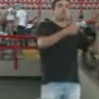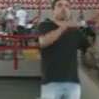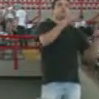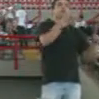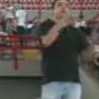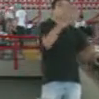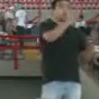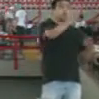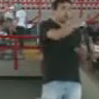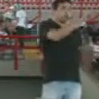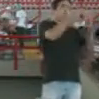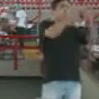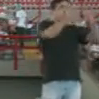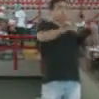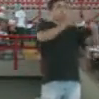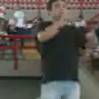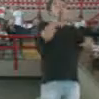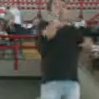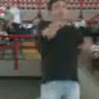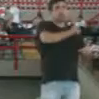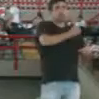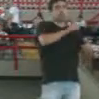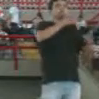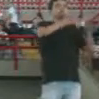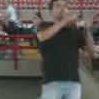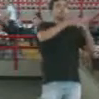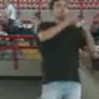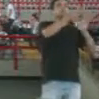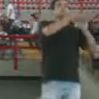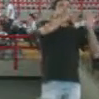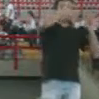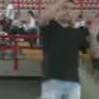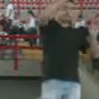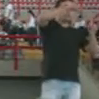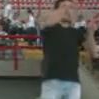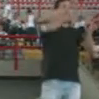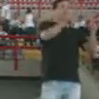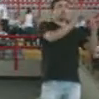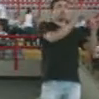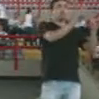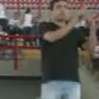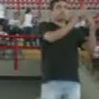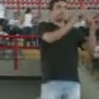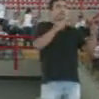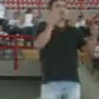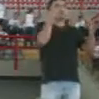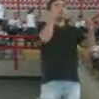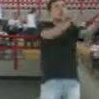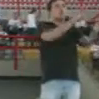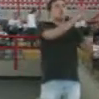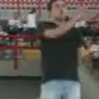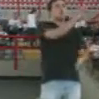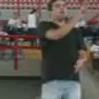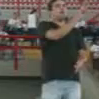dia está lindo, é um texto, passo uma ideia, ainda tem um verbo, aí eu vou e chamo de